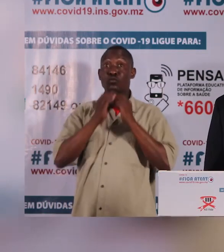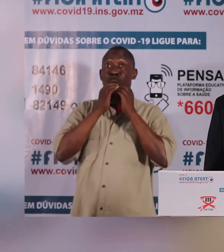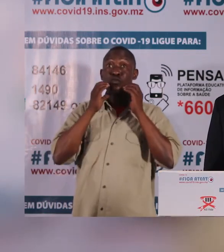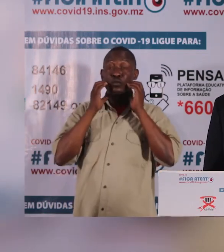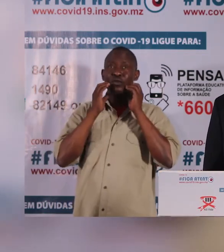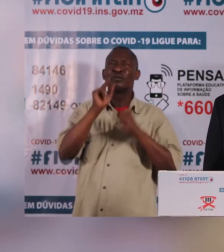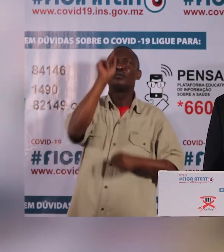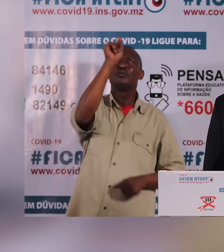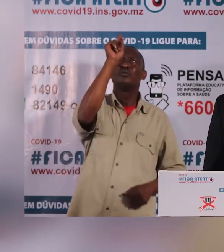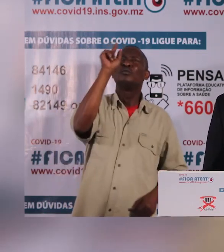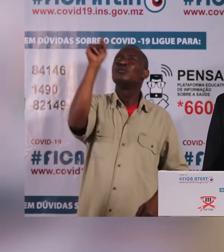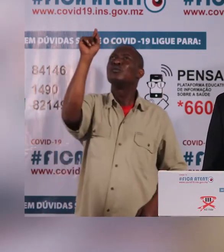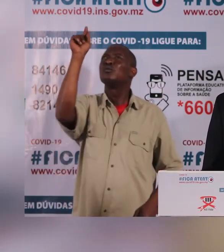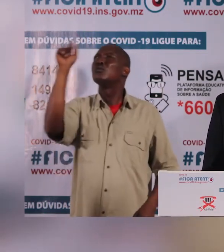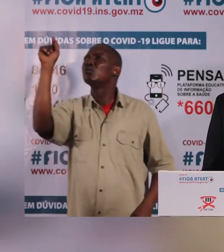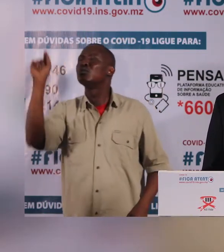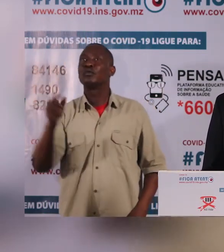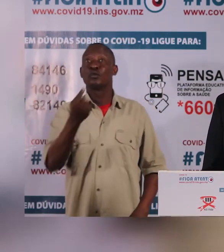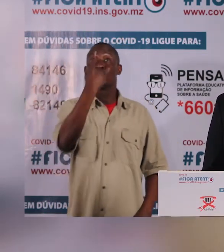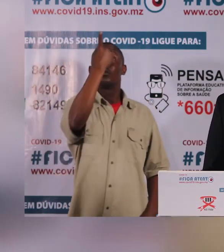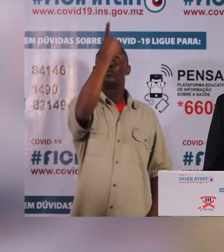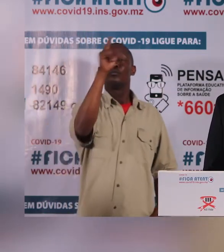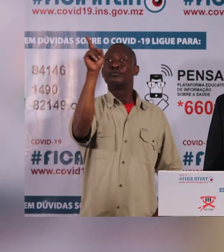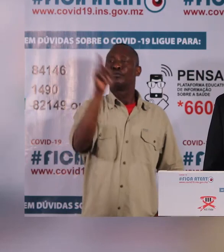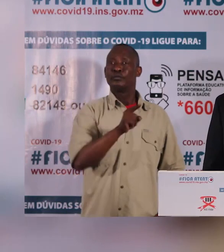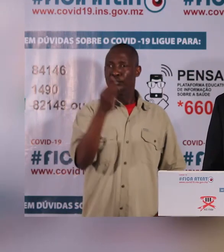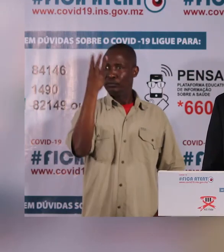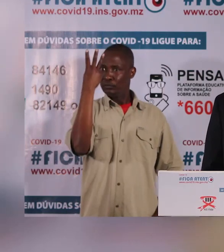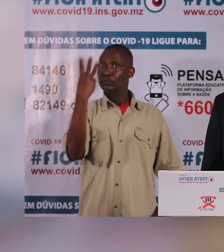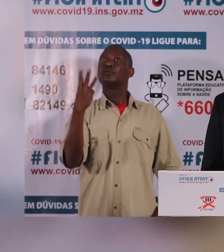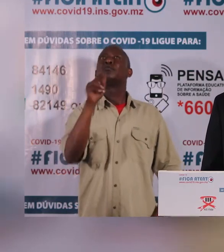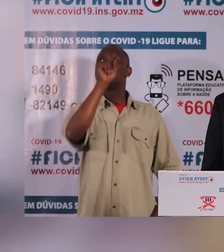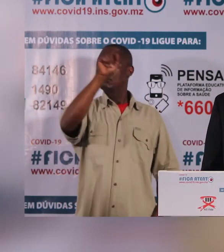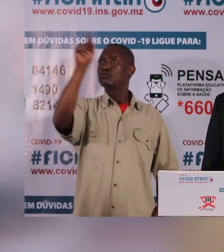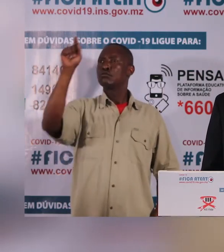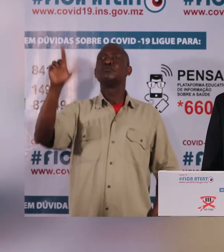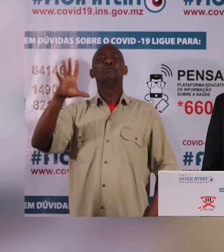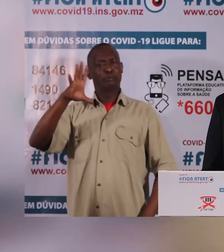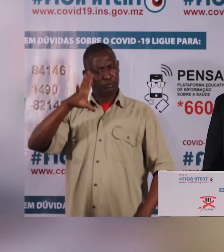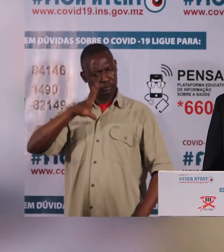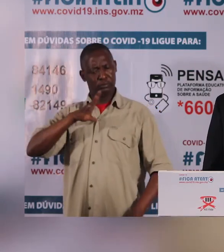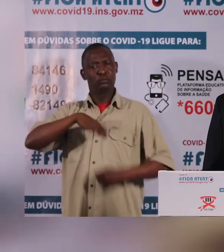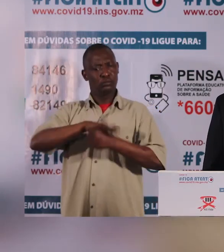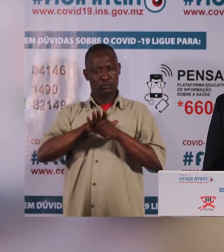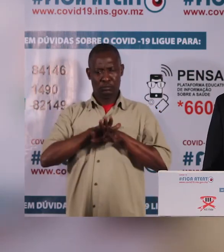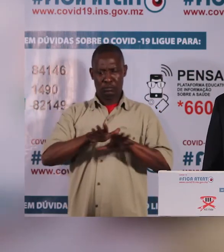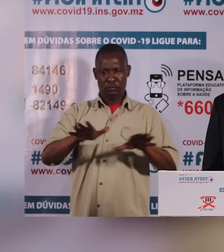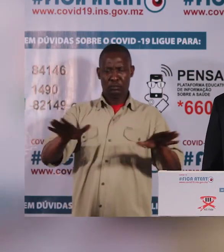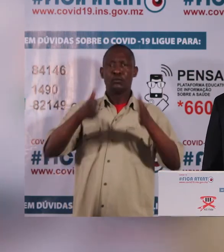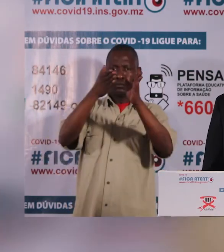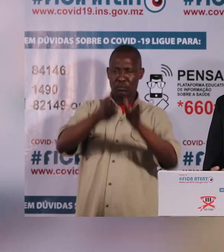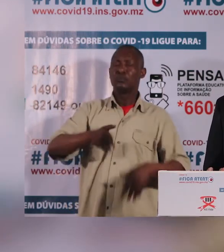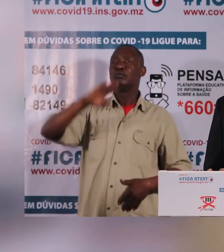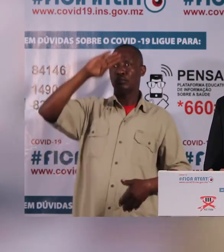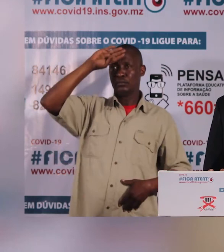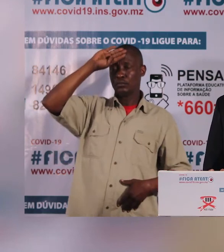um caso de Covid-19, e isto indica um alastramento geográfico da epidemia, e este alastramento geográfico da epidemia,